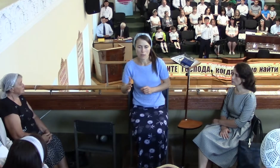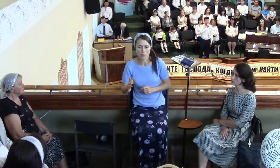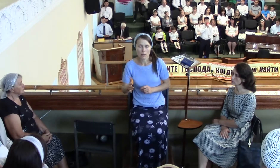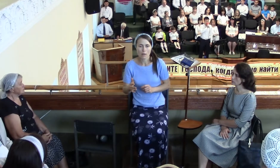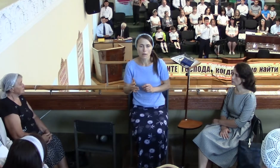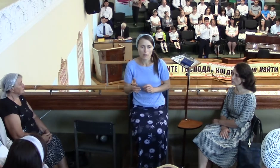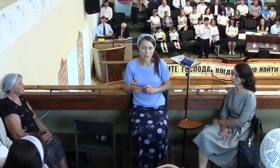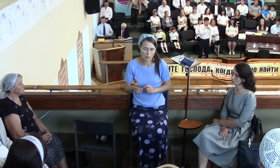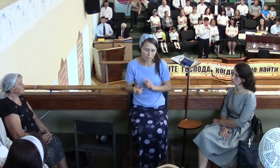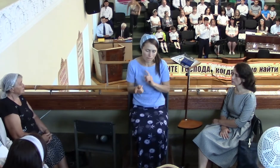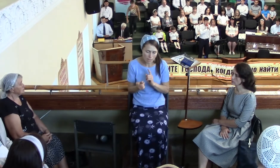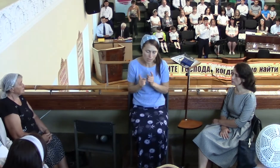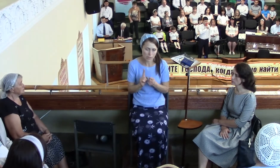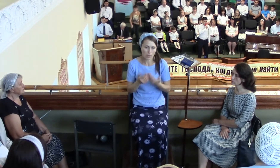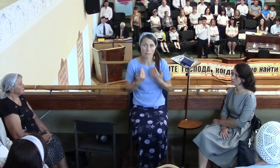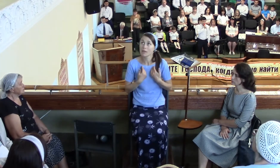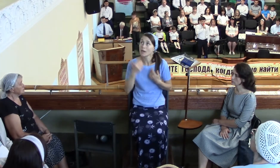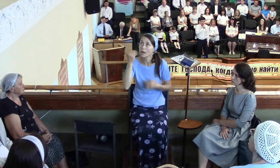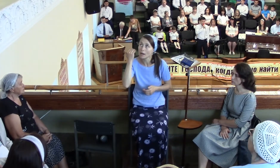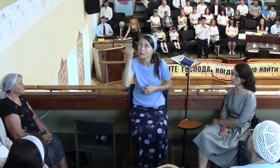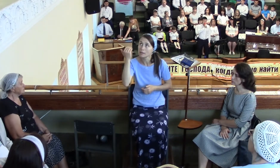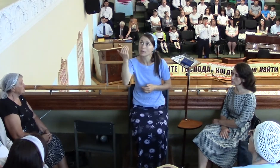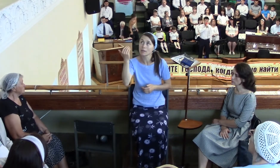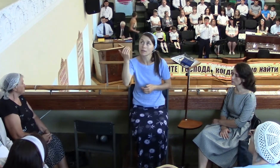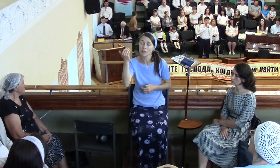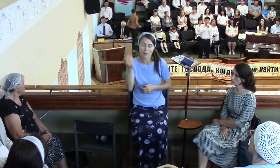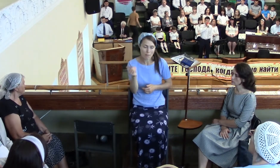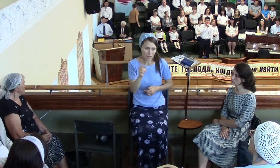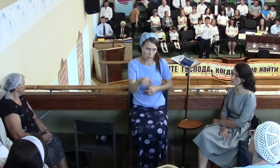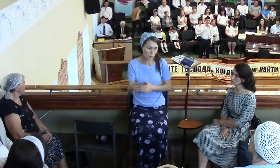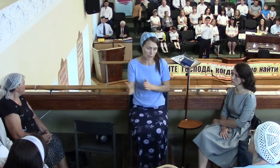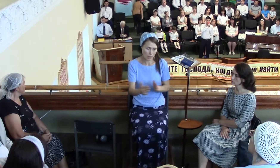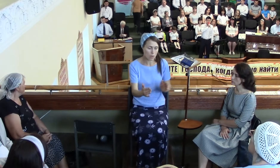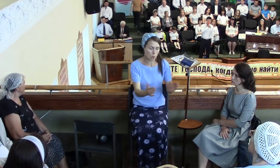меня ты, да, Долороса,